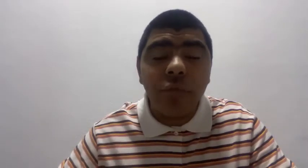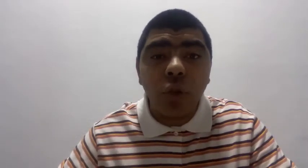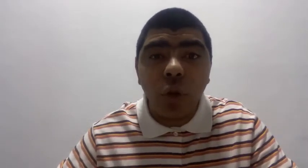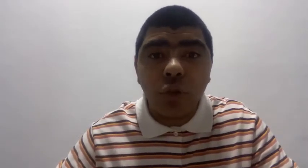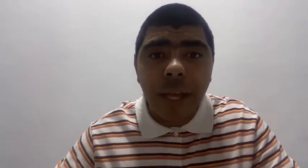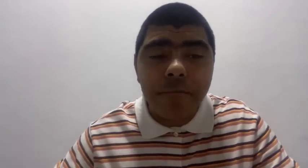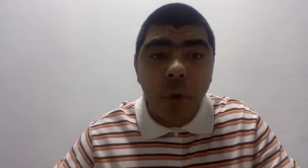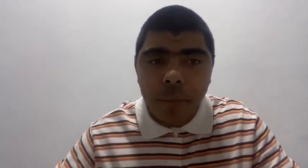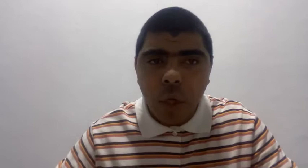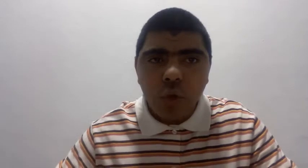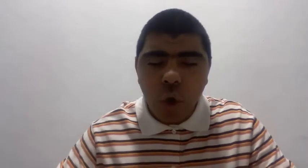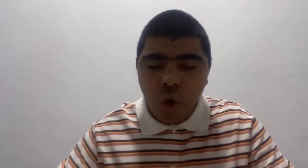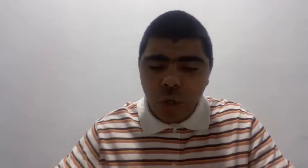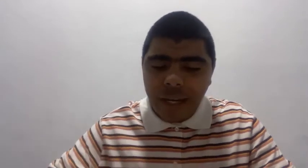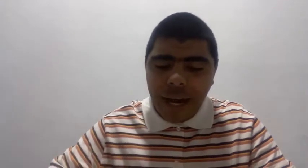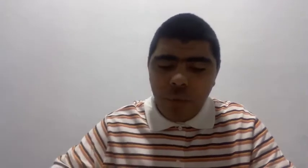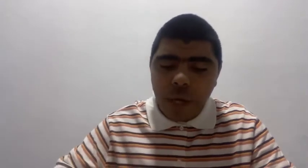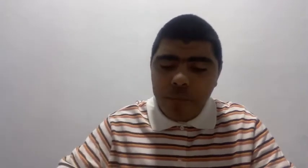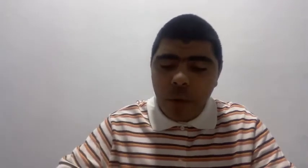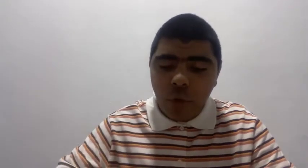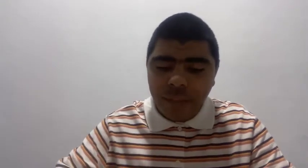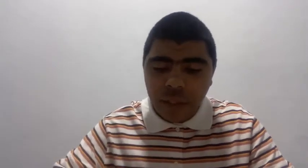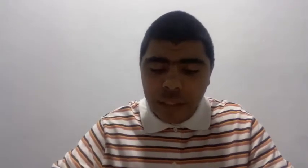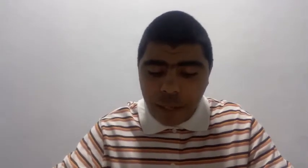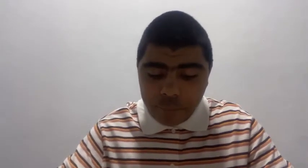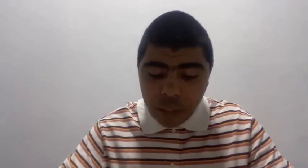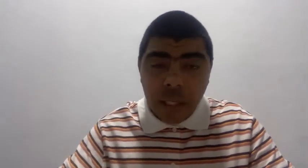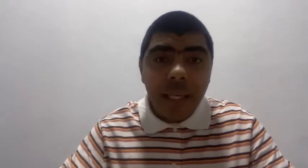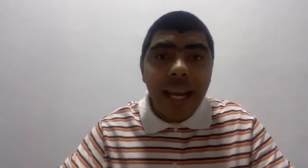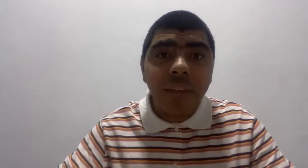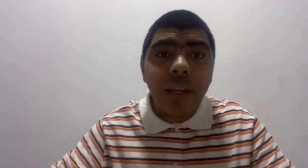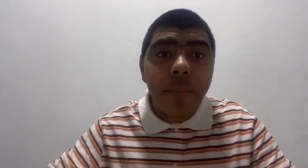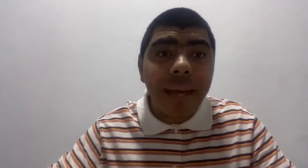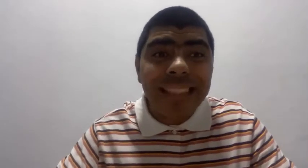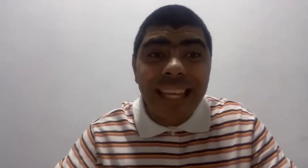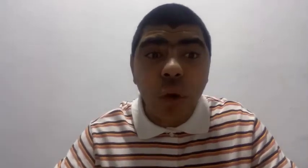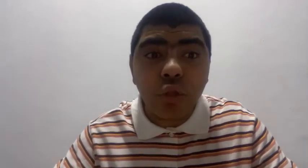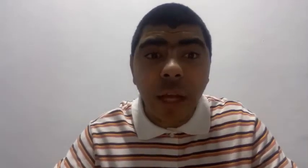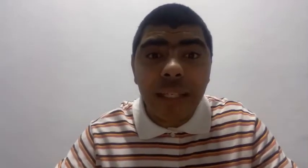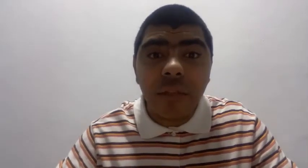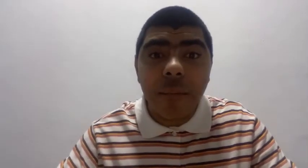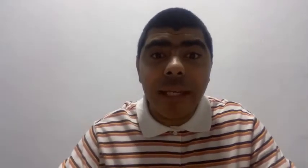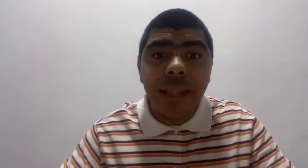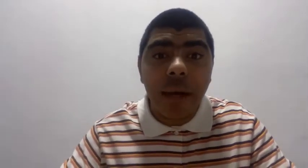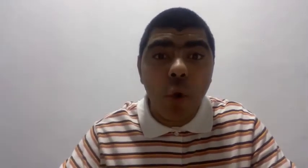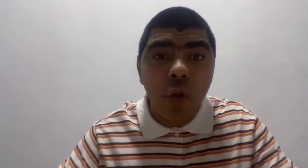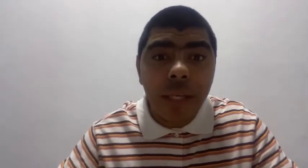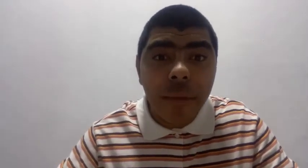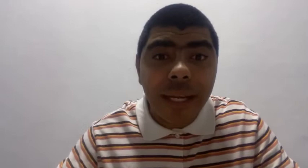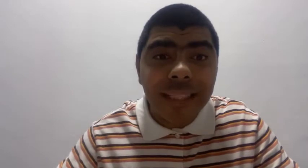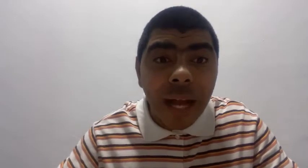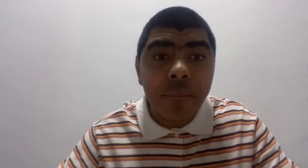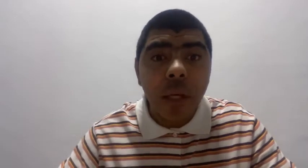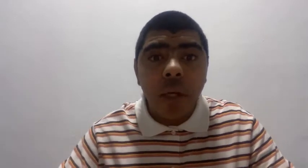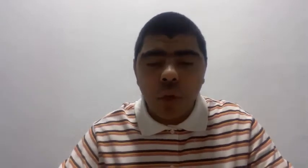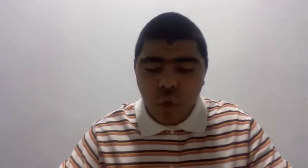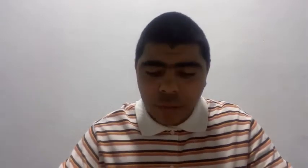todo tiempo. Nos congregamos en el pueblo de Sidra. Iglesia Pentecostal Semilla de Amor y Verdad. Con nuestra